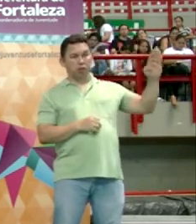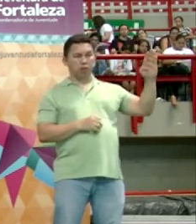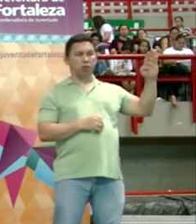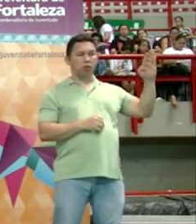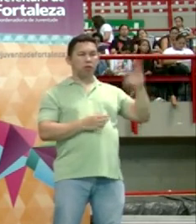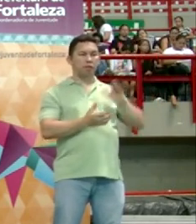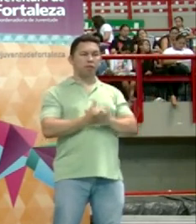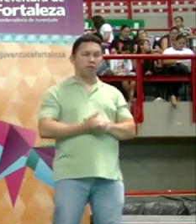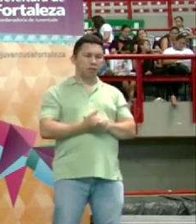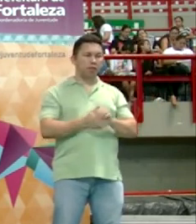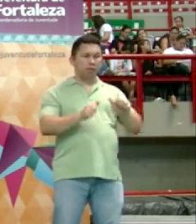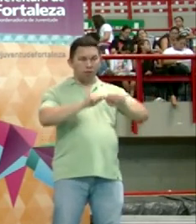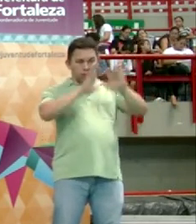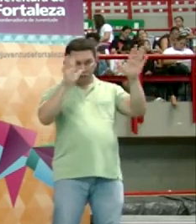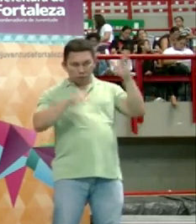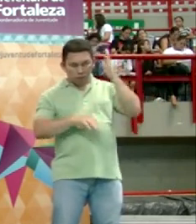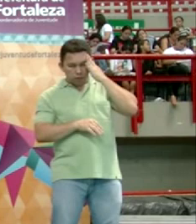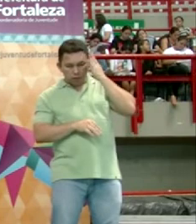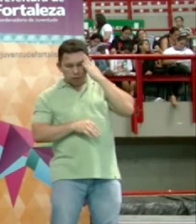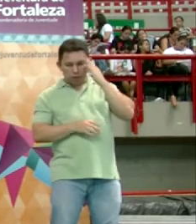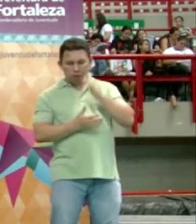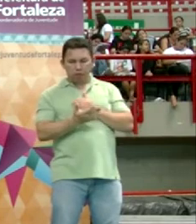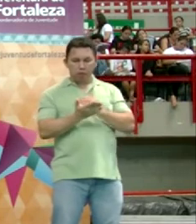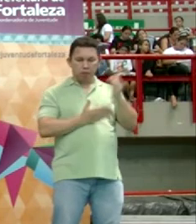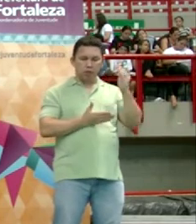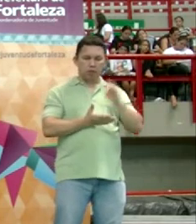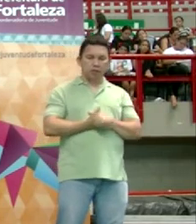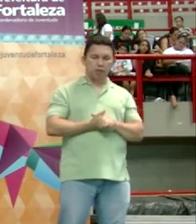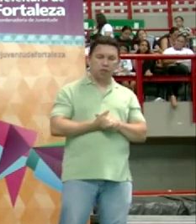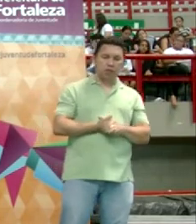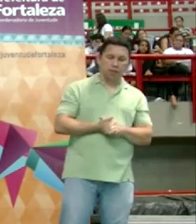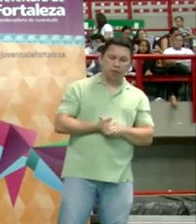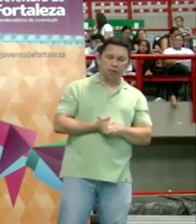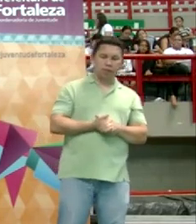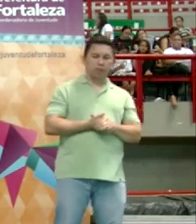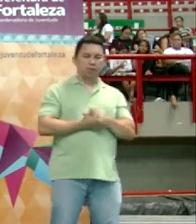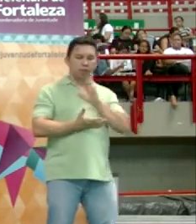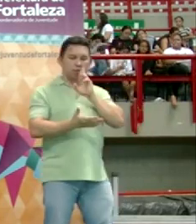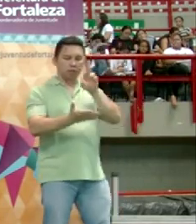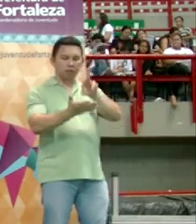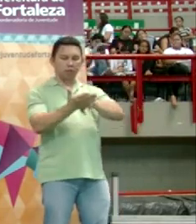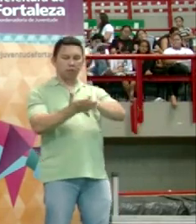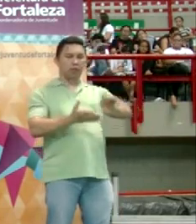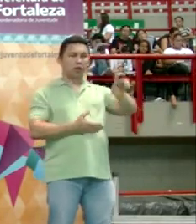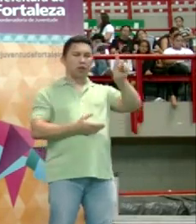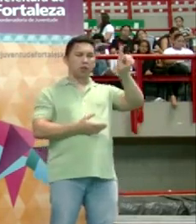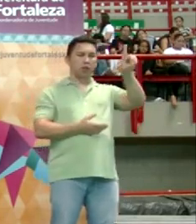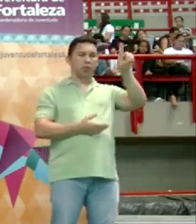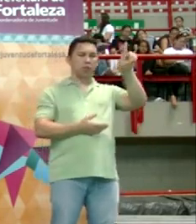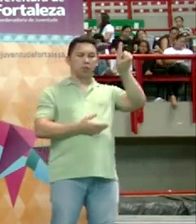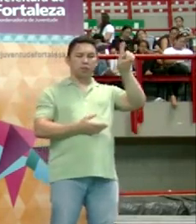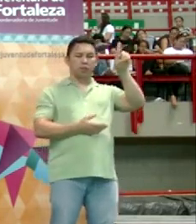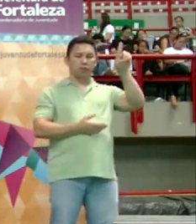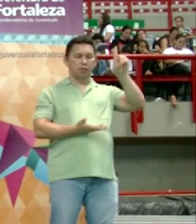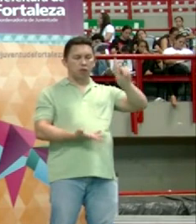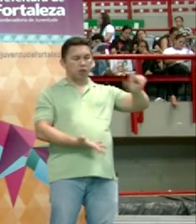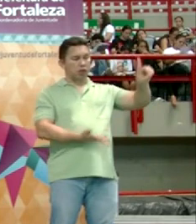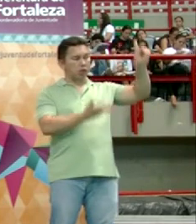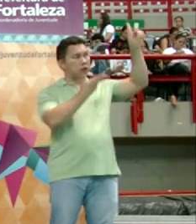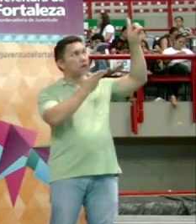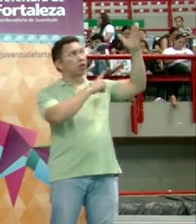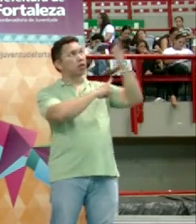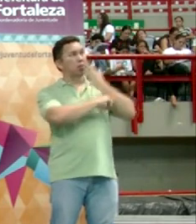cima. Ficou claro? Fácil, né? Vamos para a próxima. Letra D de Deus.